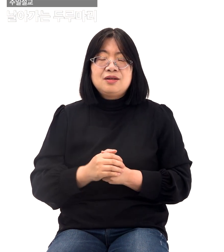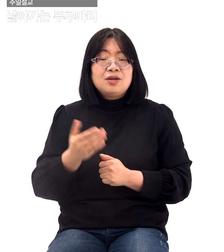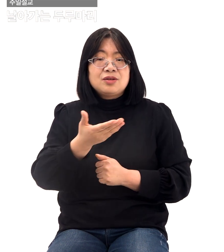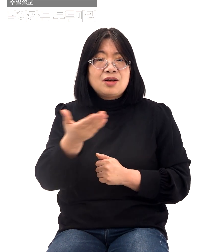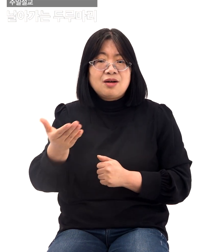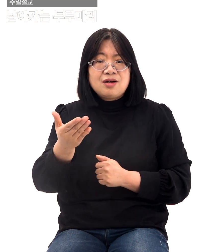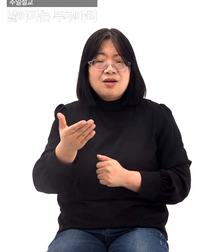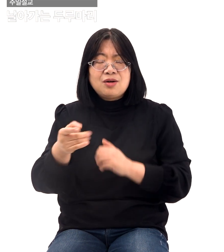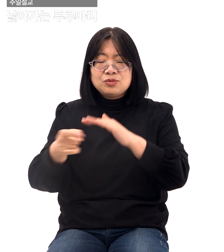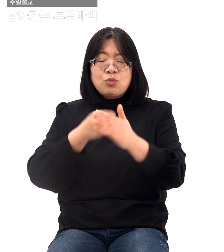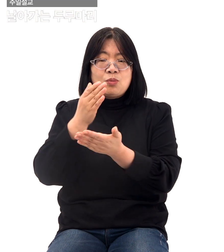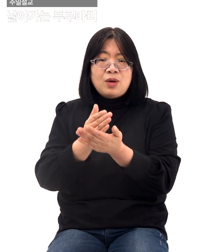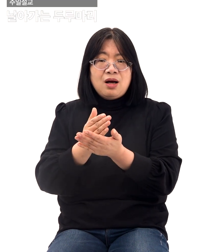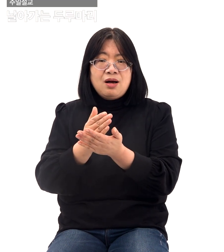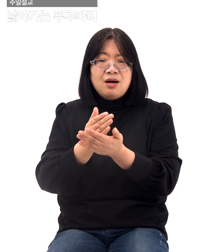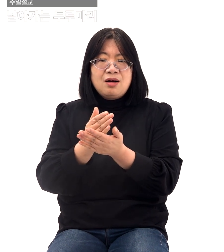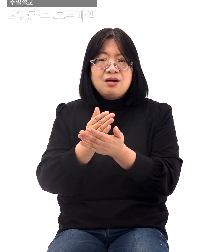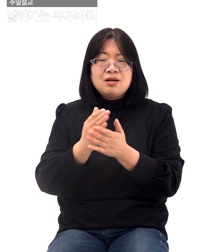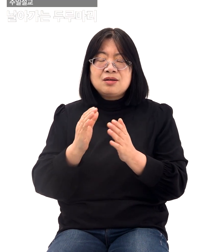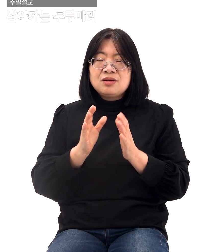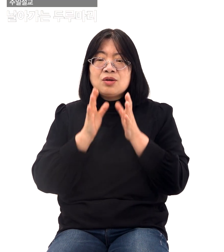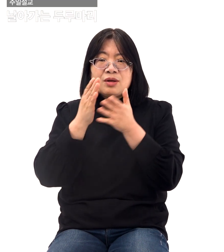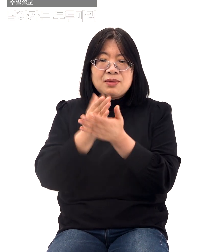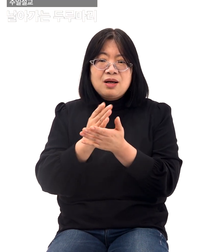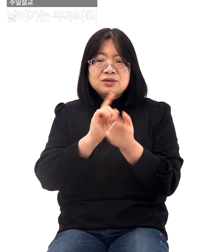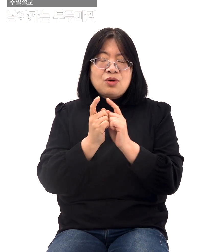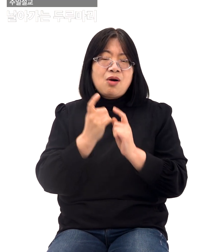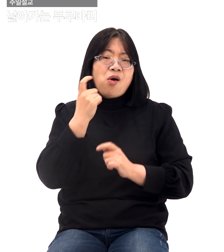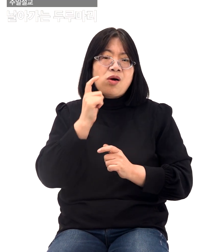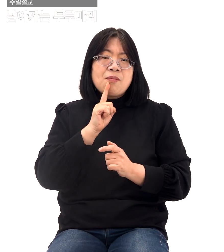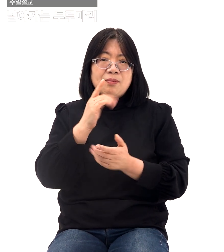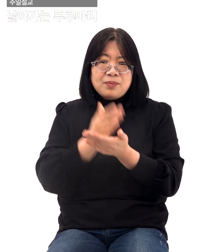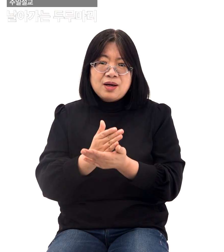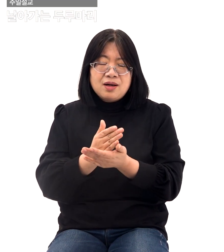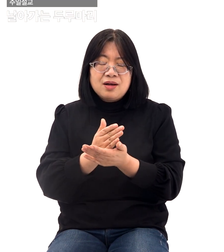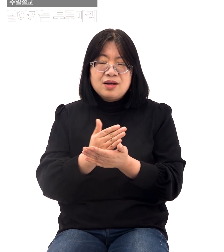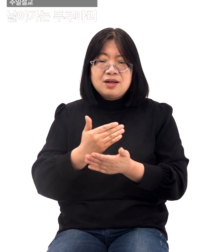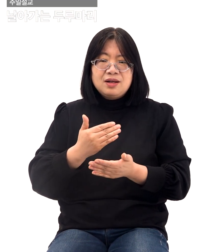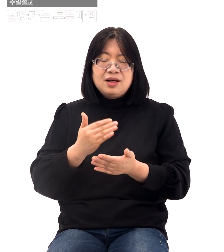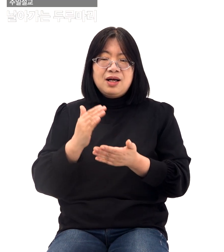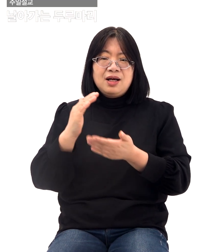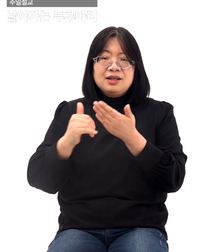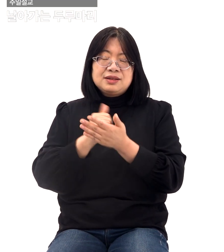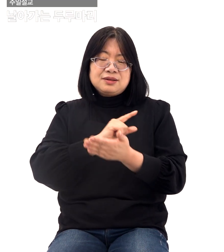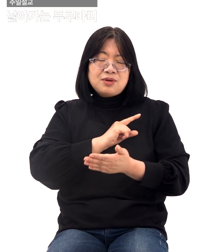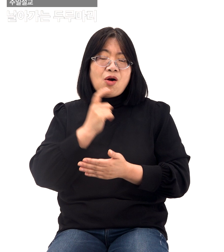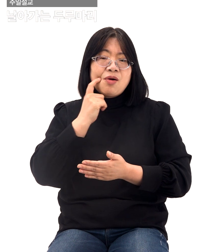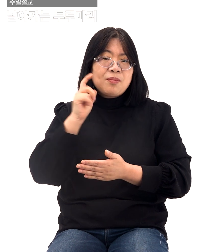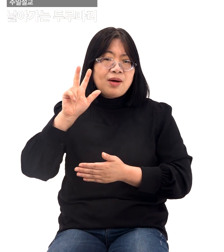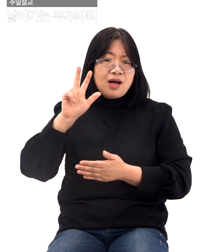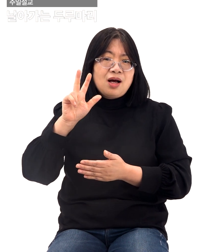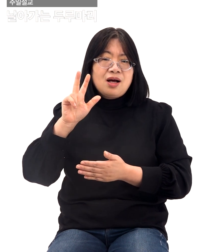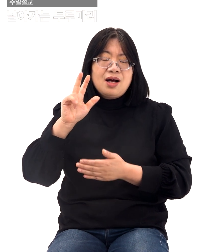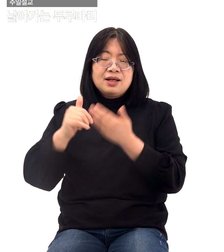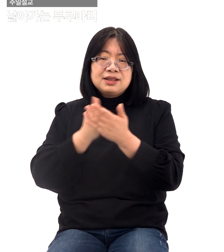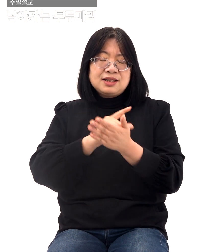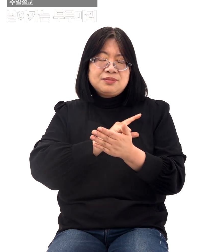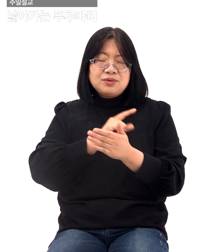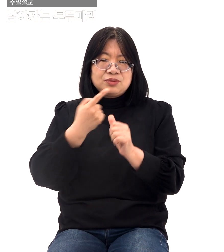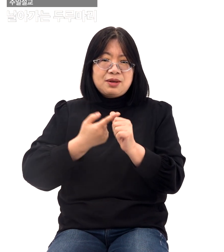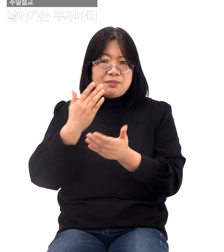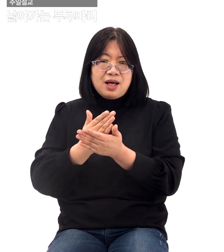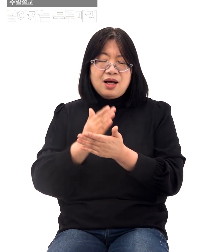너희는 도둑질하지 말며 속이지 말며 서로 거짓말하지 말며 너희는 내 이름으로 거짓 맹세함으로 네 하나님의 이름을 욕되게 하지 말라.